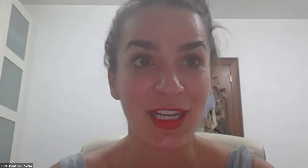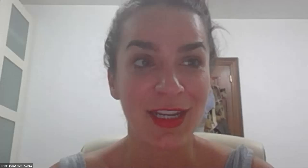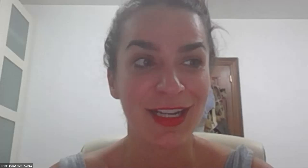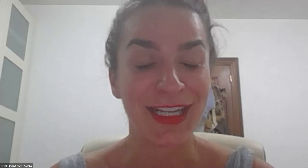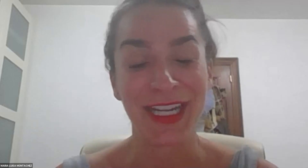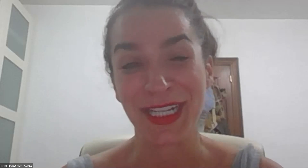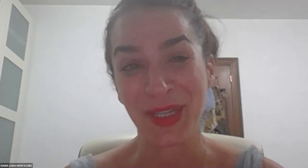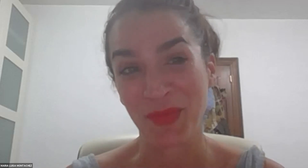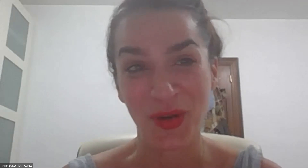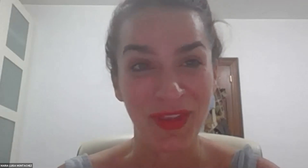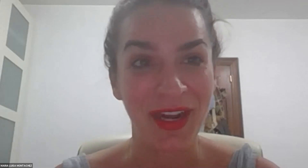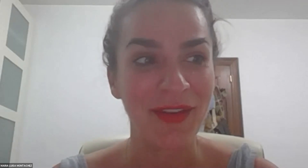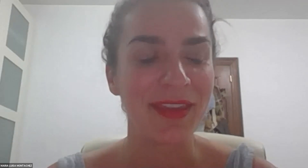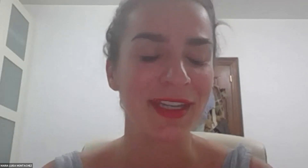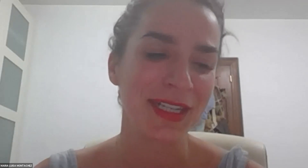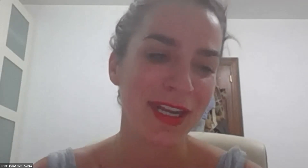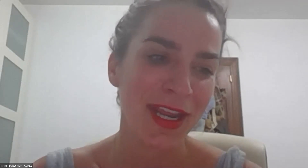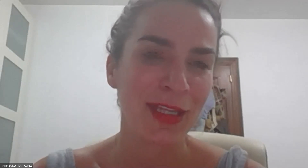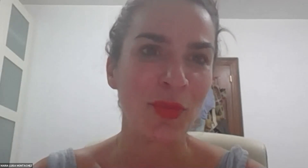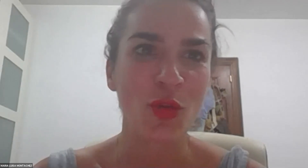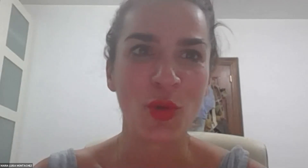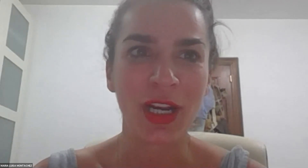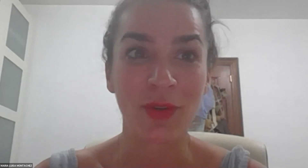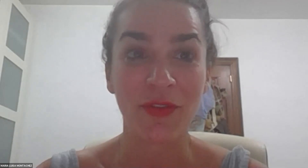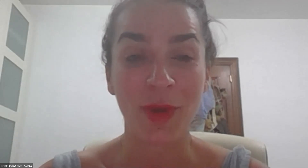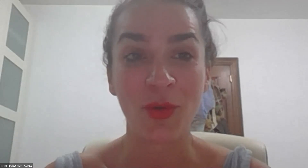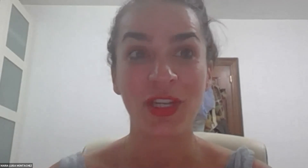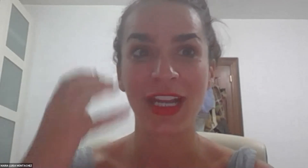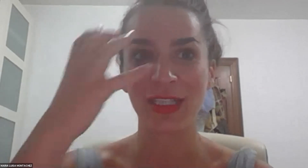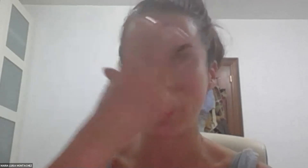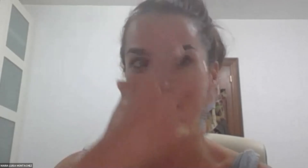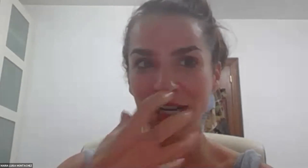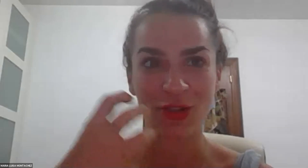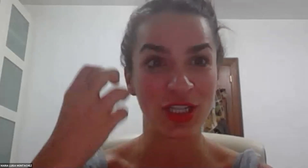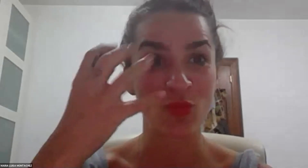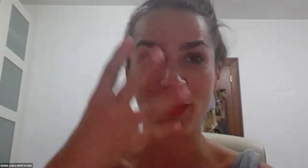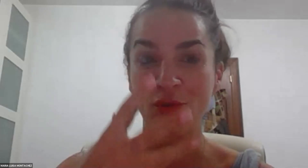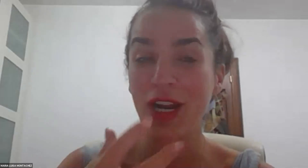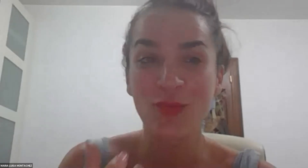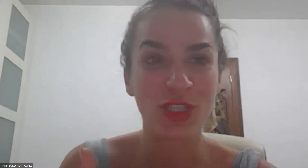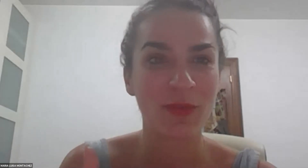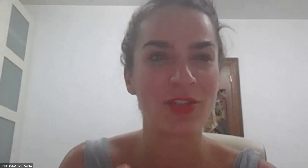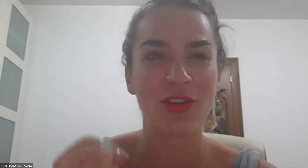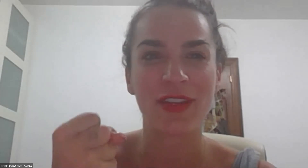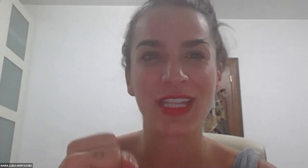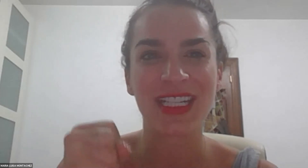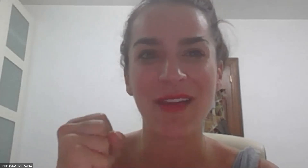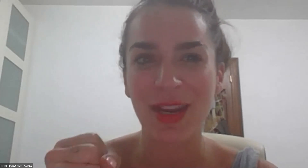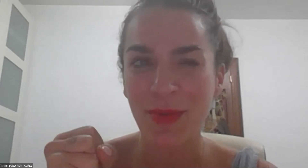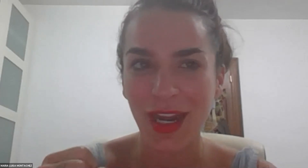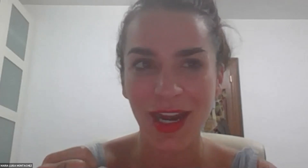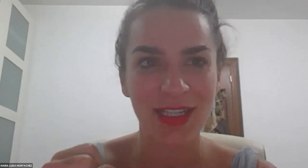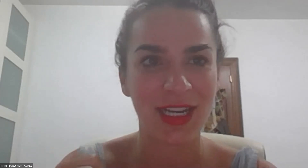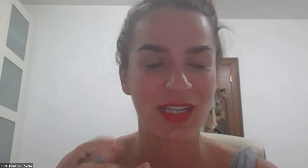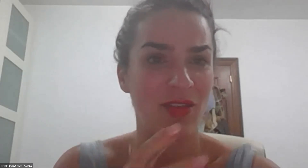bien las señas, que las señas se te pueden olvidar a veces, te puedes comunicar de una forma u otra, le haces las cosas muy visuales, muchas veces no necesitas